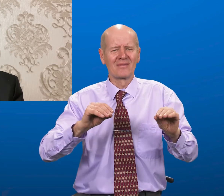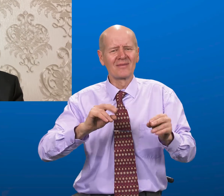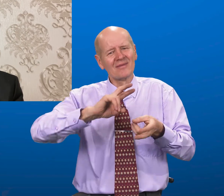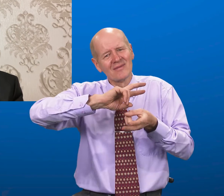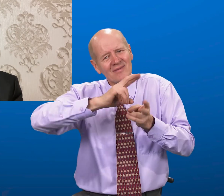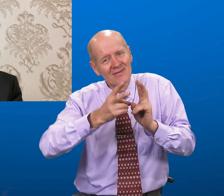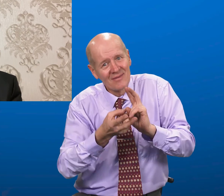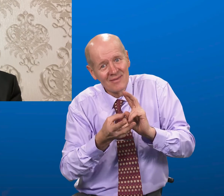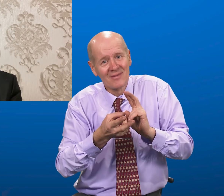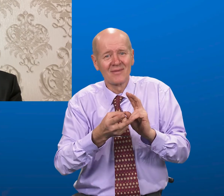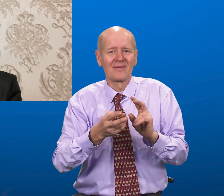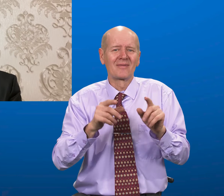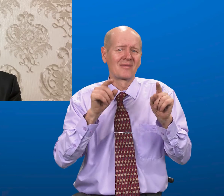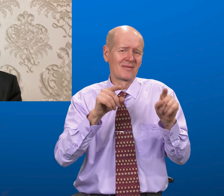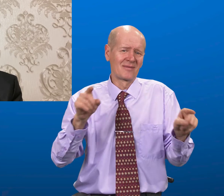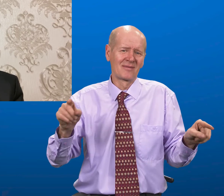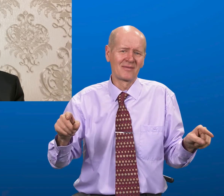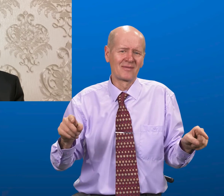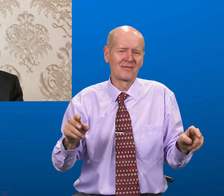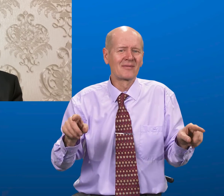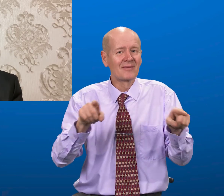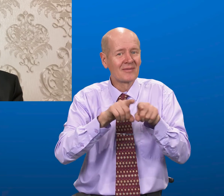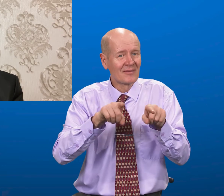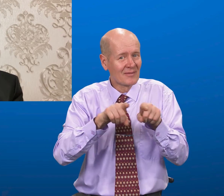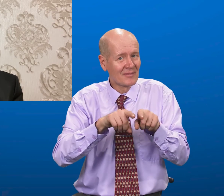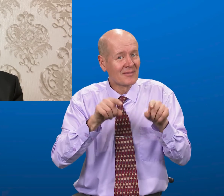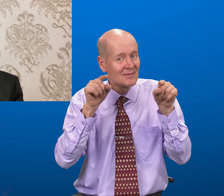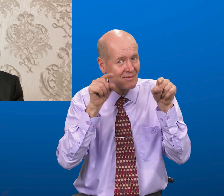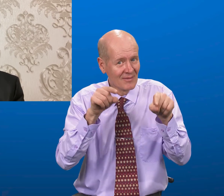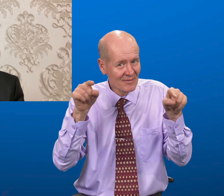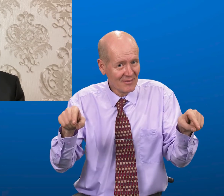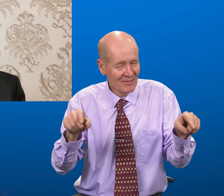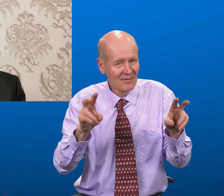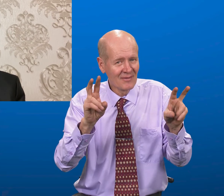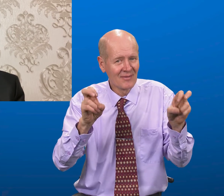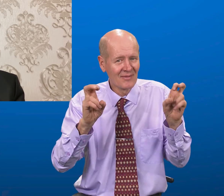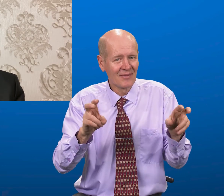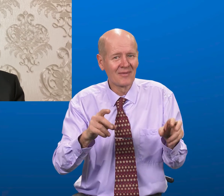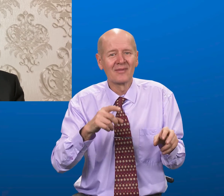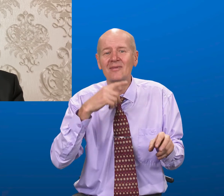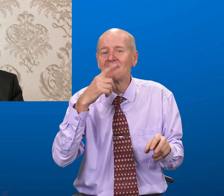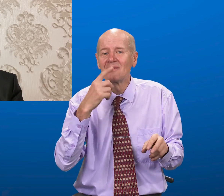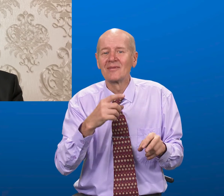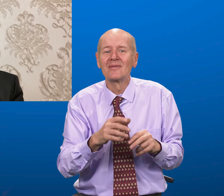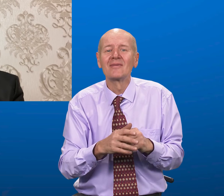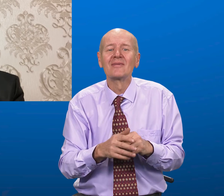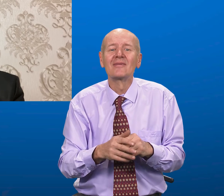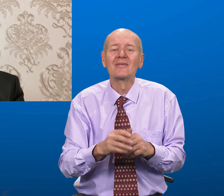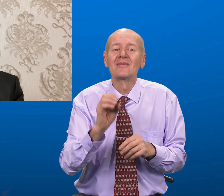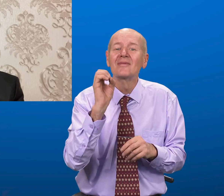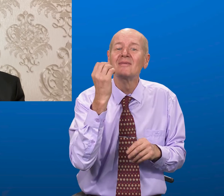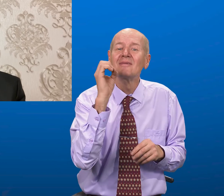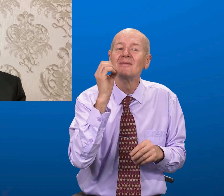очень мягким, Он изменяет его, подобно тому, как